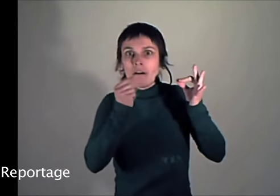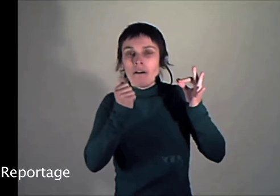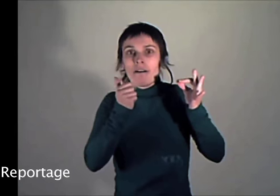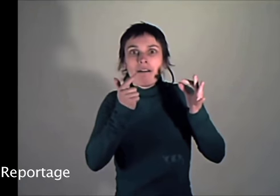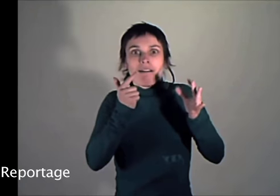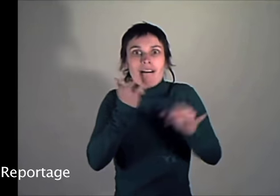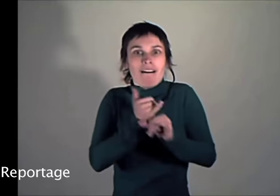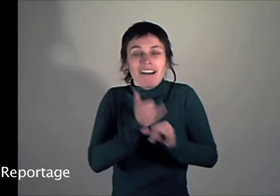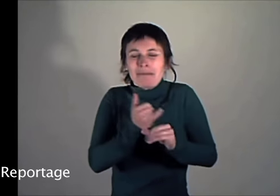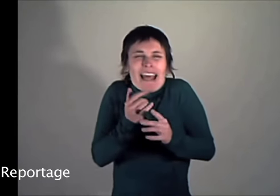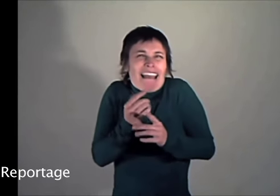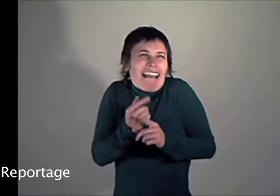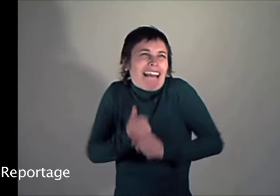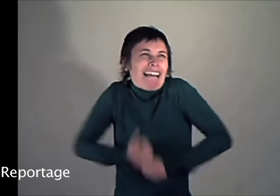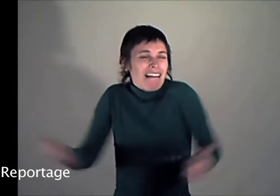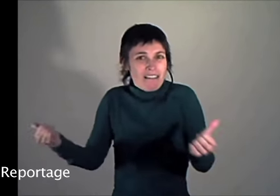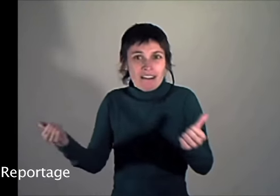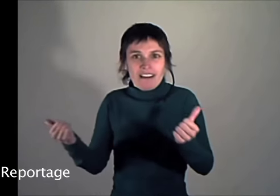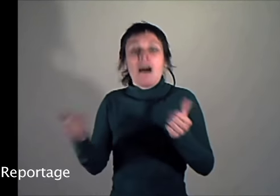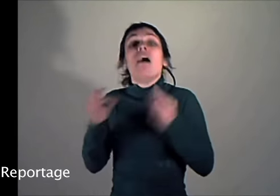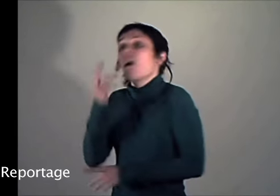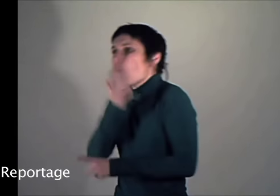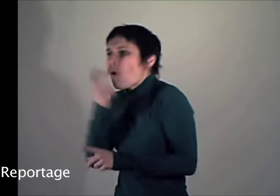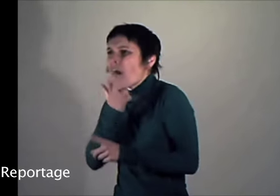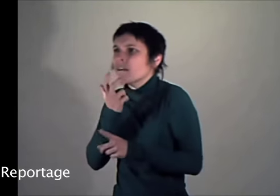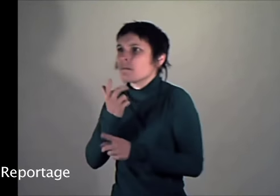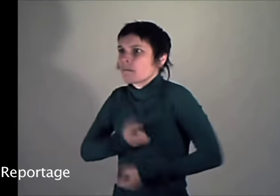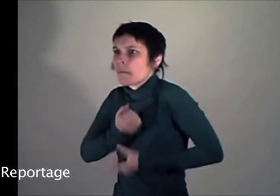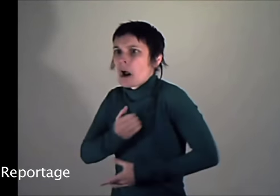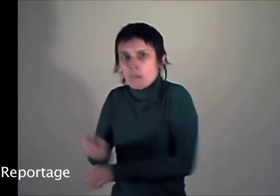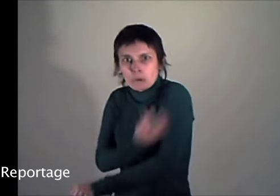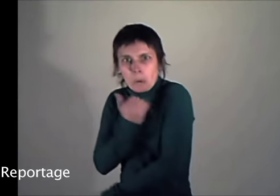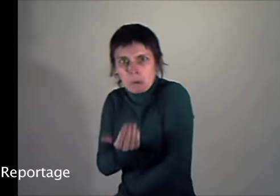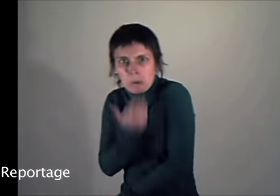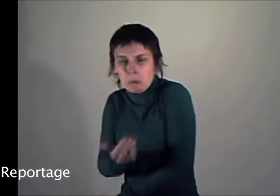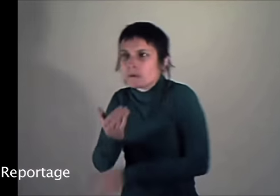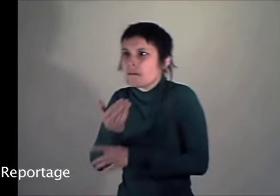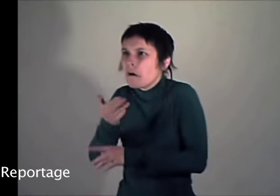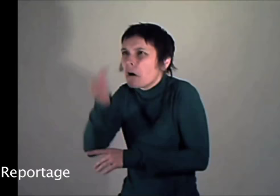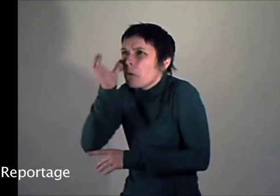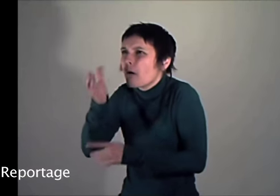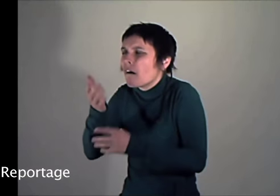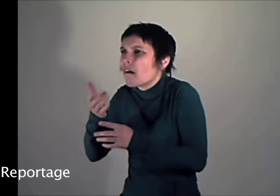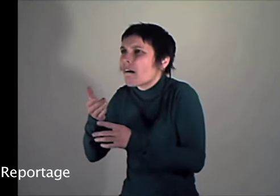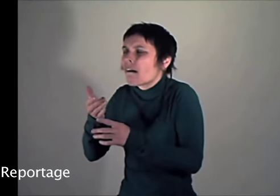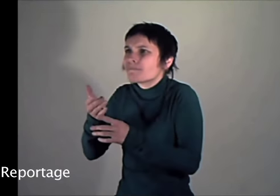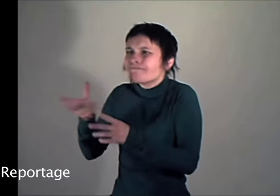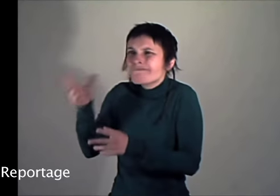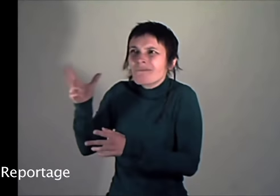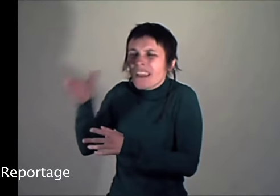Et voilà, j'ai grandi comme ça. Et les signes, c'est vraiment une découverte. C'est vraiment quelque chose